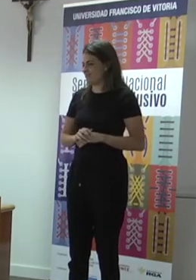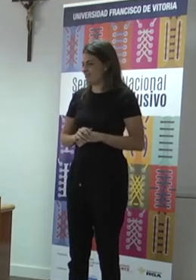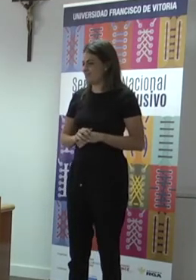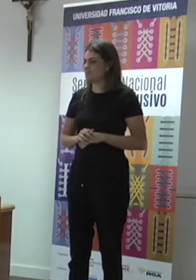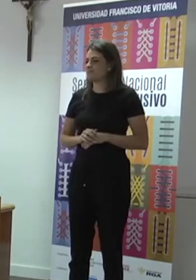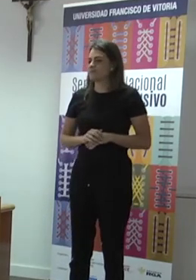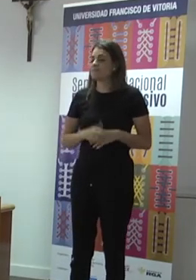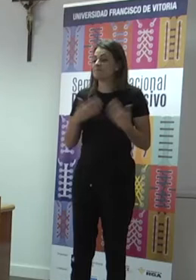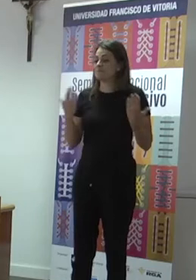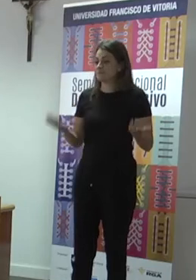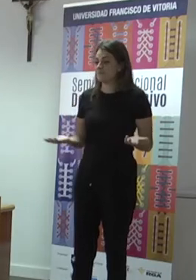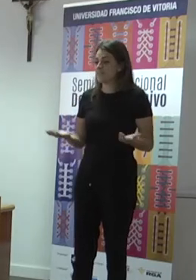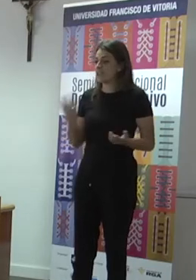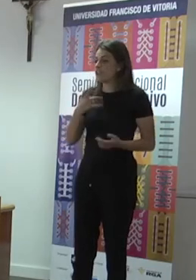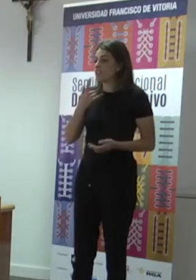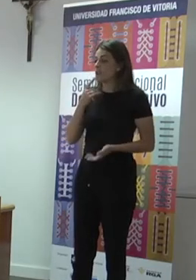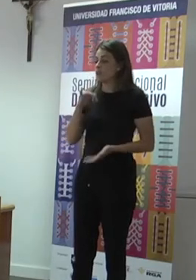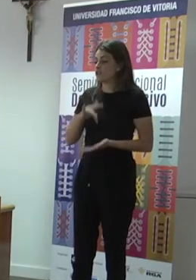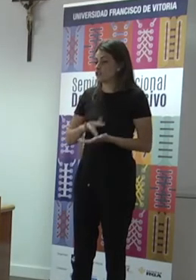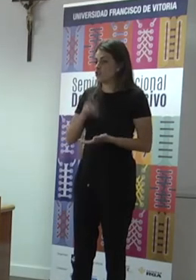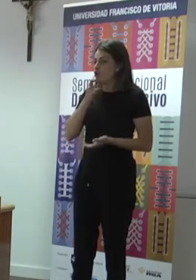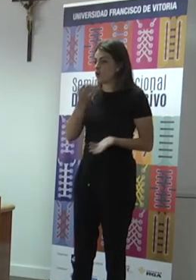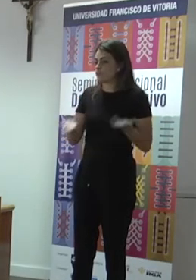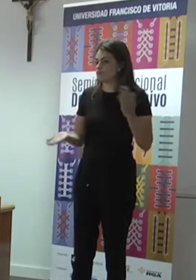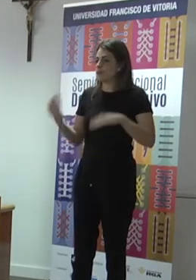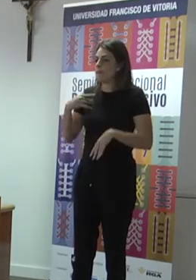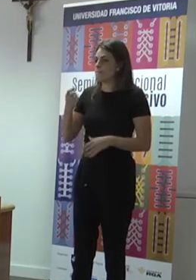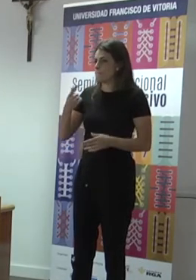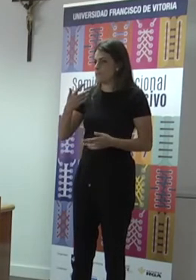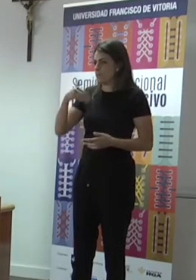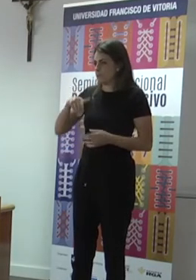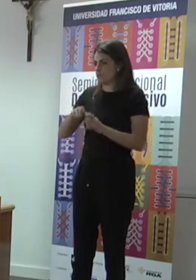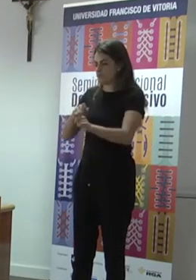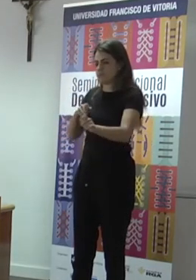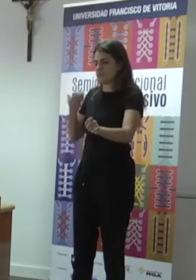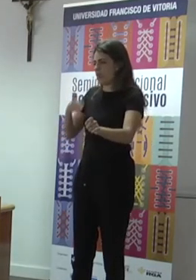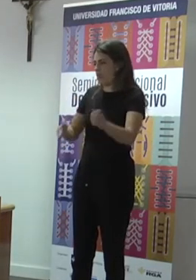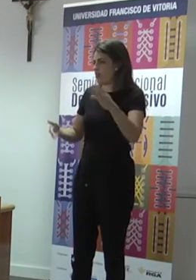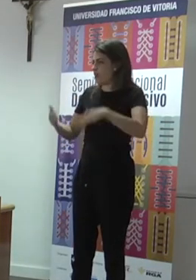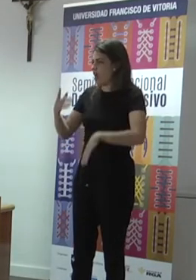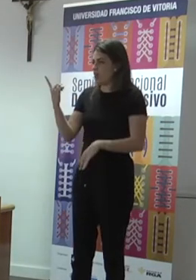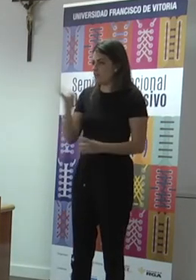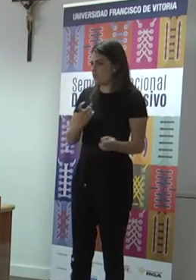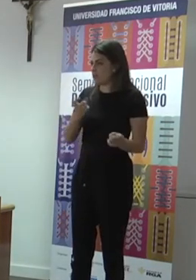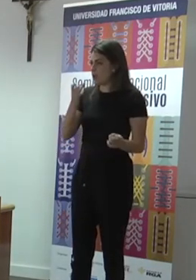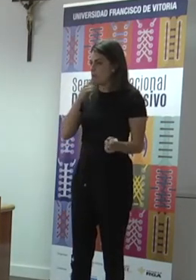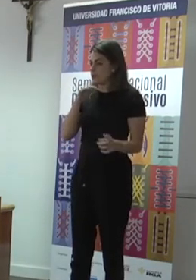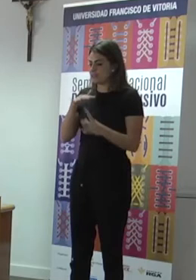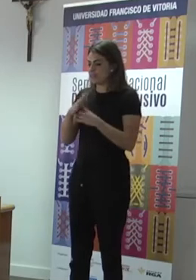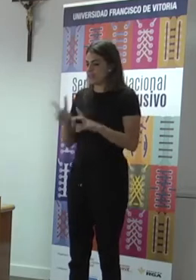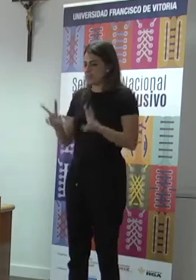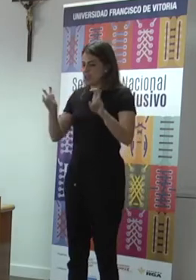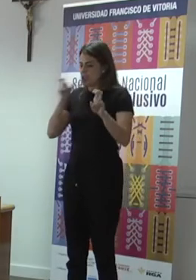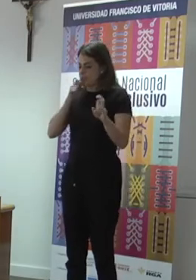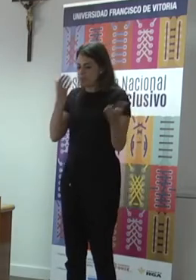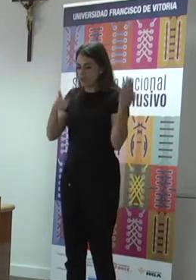Entonces, me tocó nadar esos 1000 metros. En ese momento me cabré un montón, porque yo, el tema de la natación, yo siempre he sido atleta, siempre, toda mi